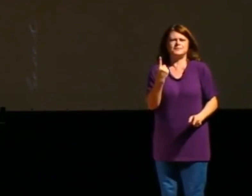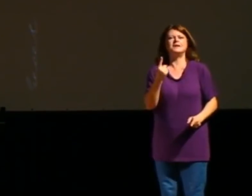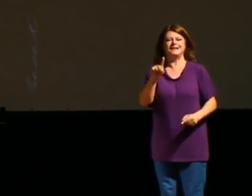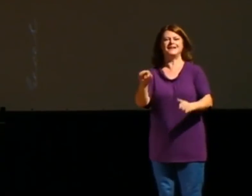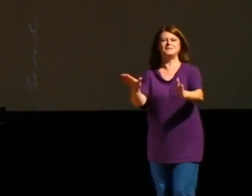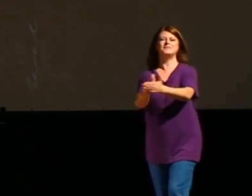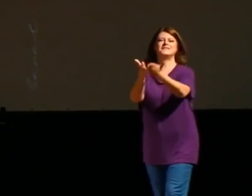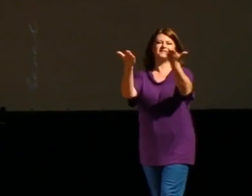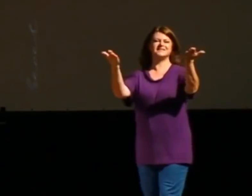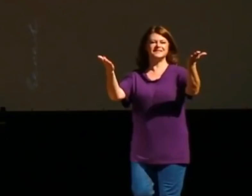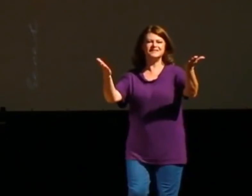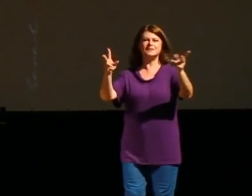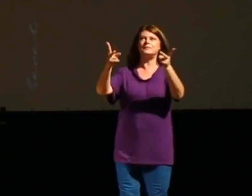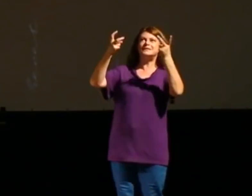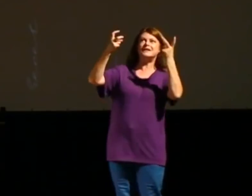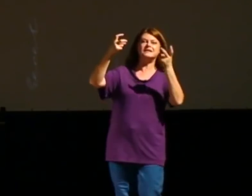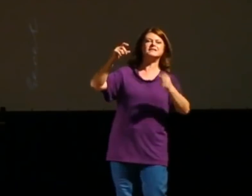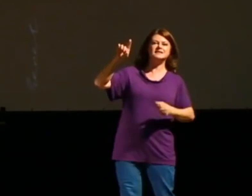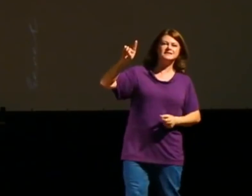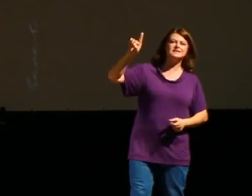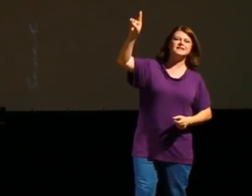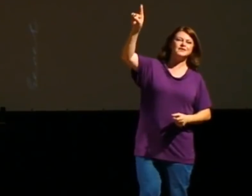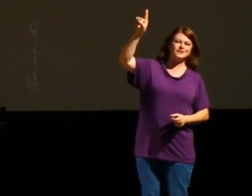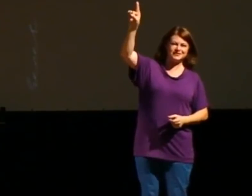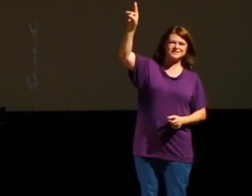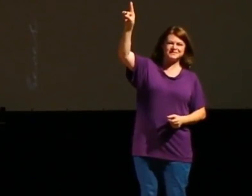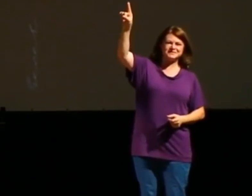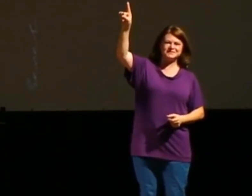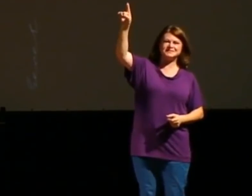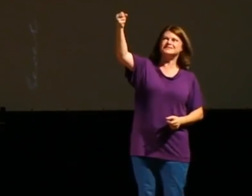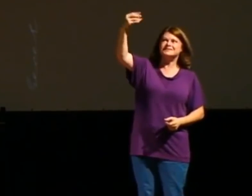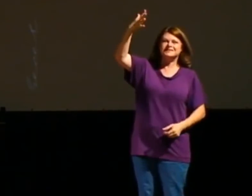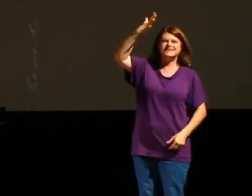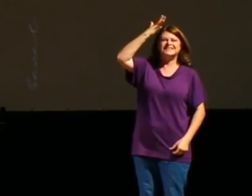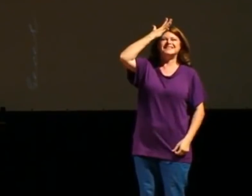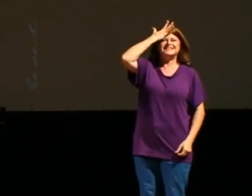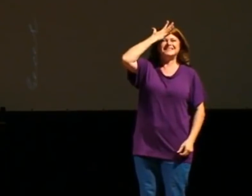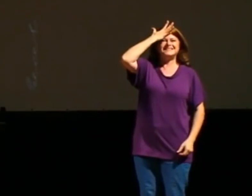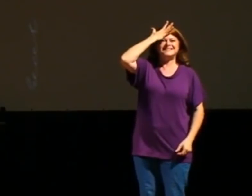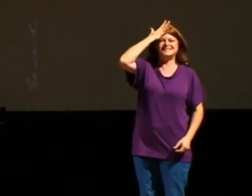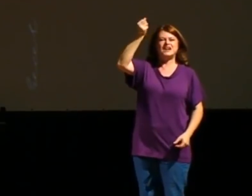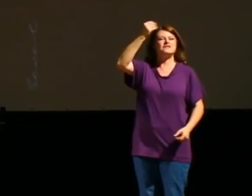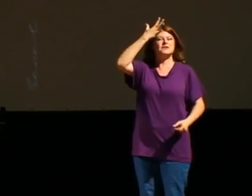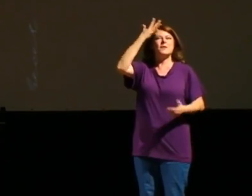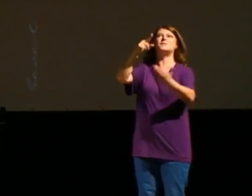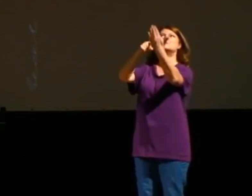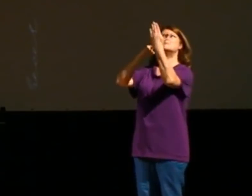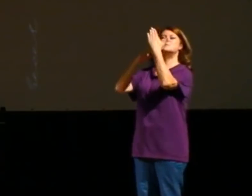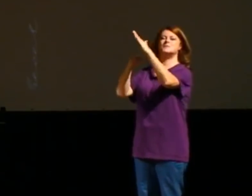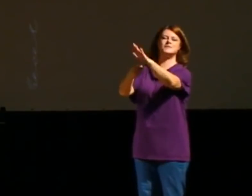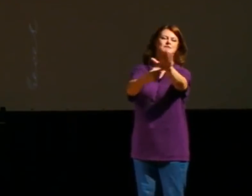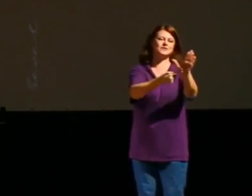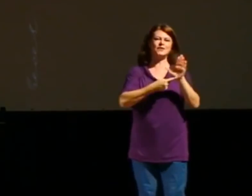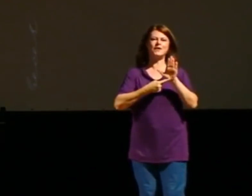que de alguma maneira Deus abandonou o seu estado da eternidade e entrou no nosso mundo conhecido para